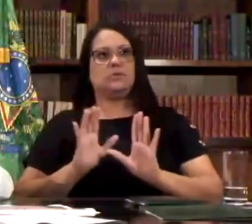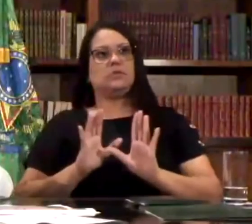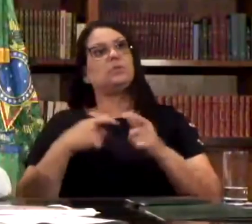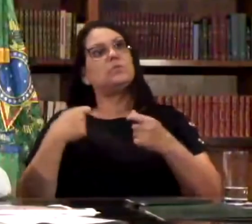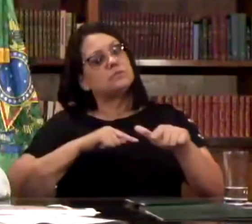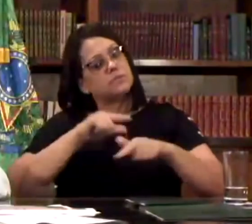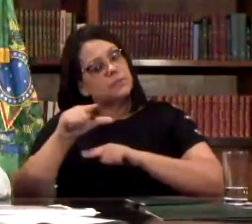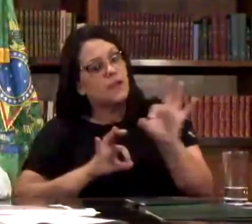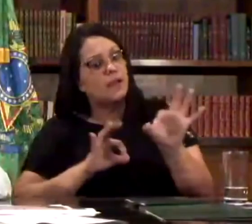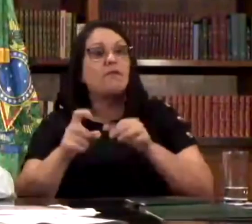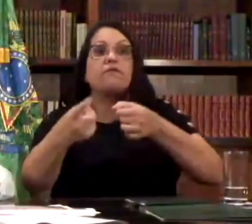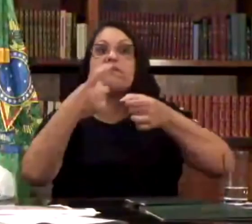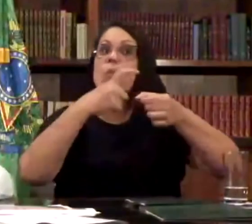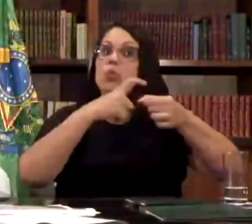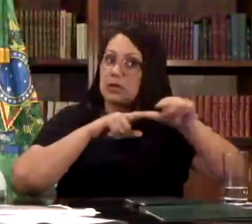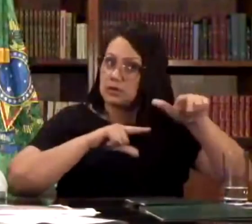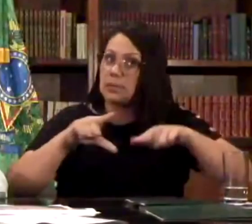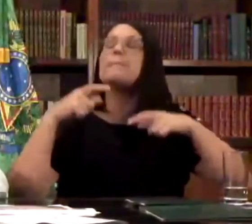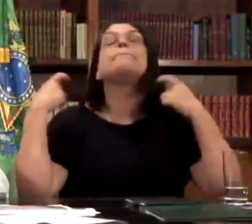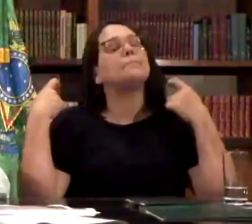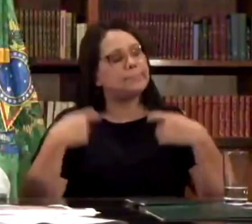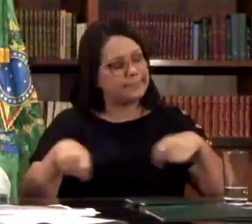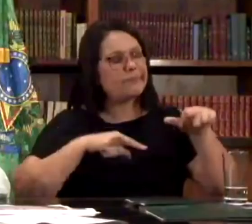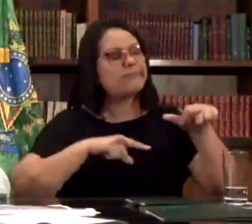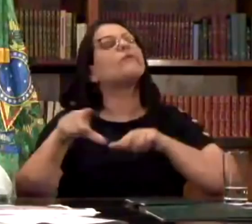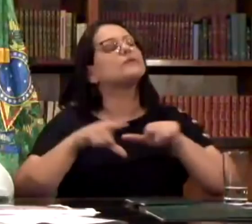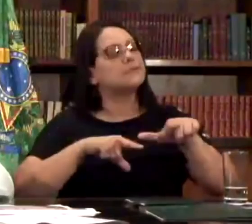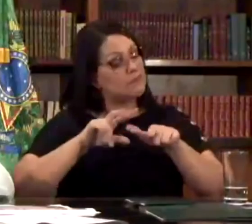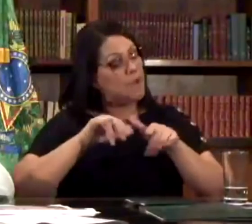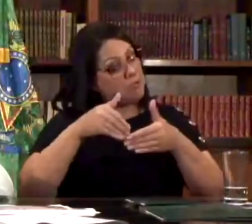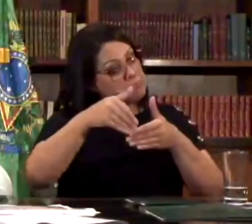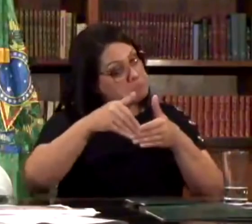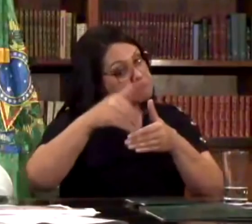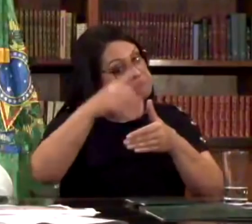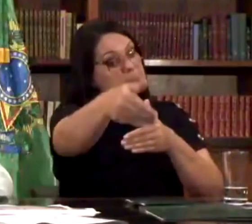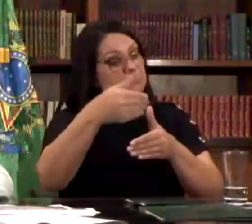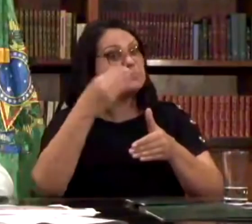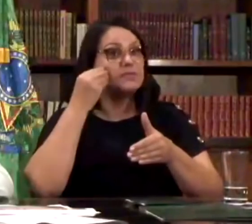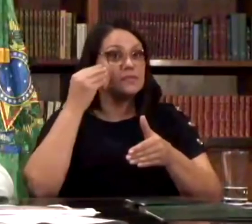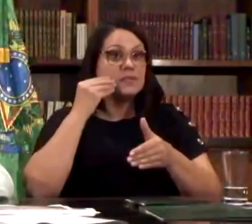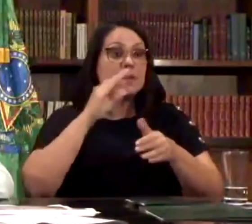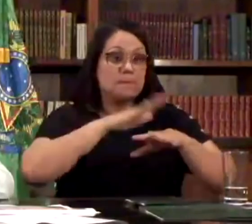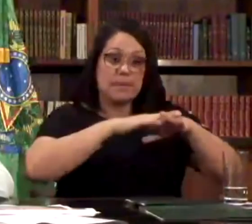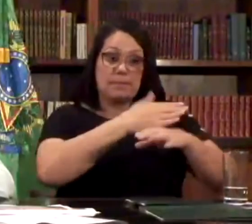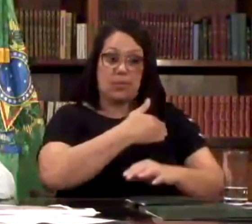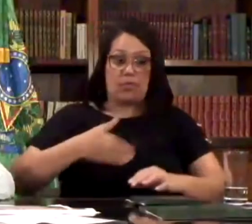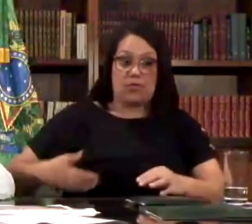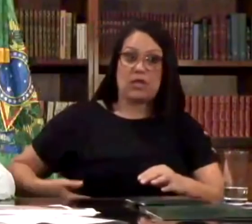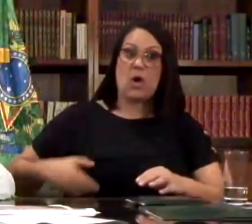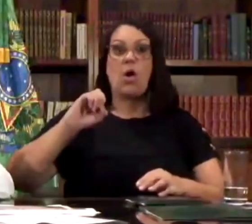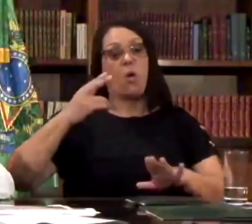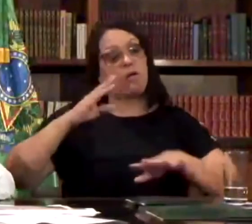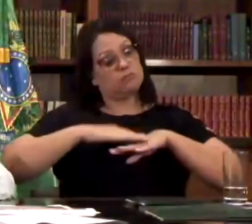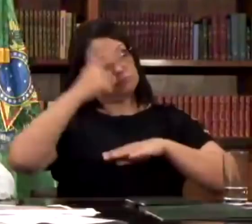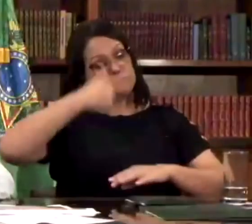para voltar a trabalhar, que vai ter que voltar a trabalhar mais cedo ou mais tarde. Isso vai acontecer, ou pode ser decisão dos governadores ou do